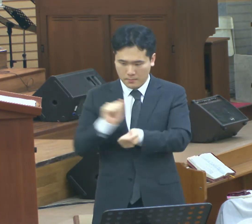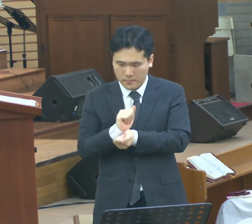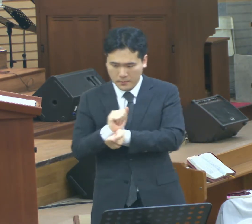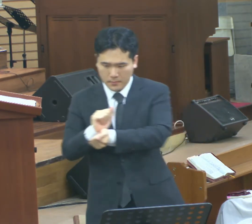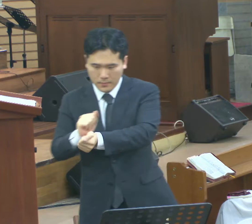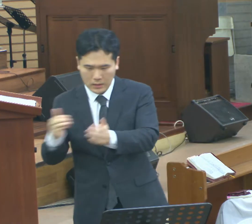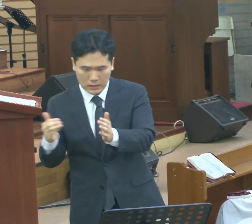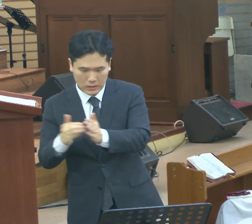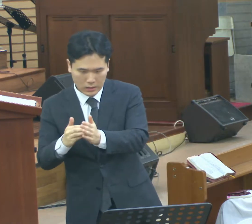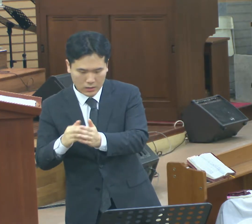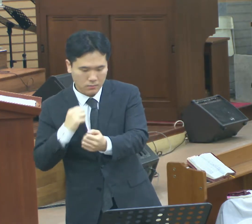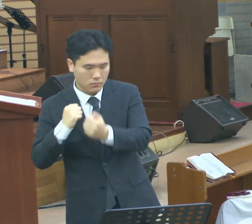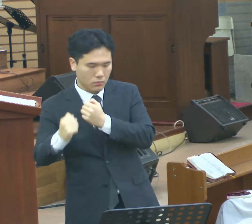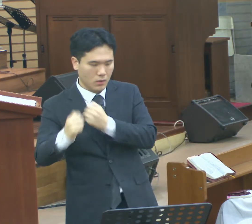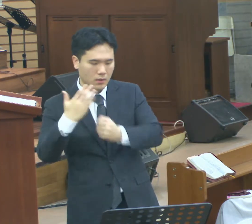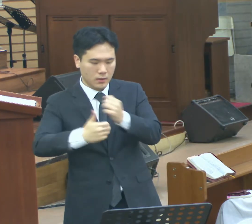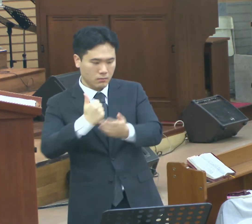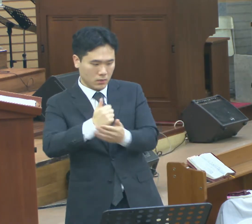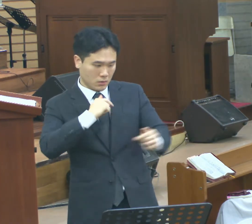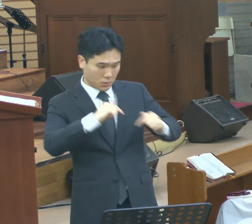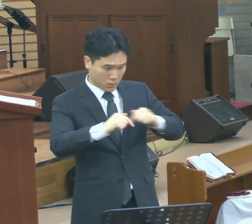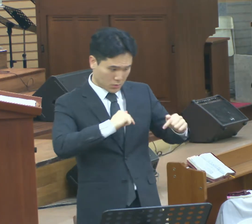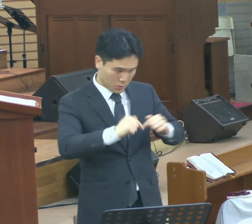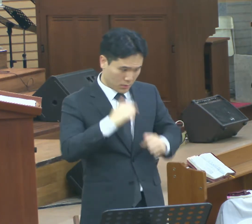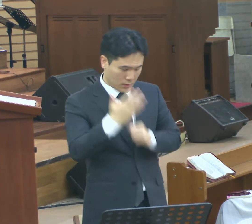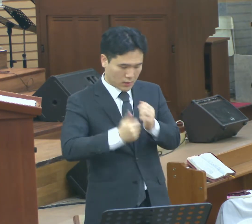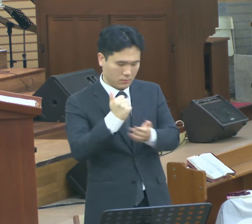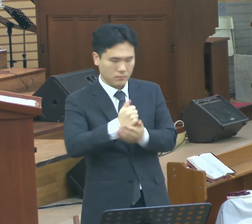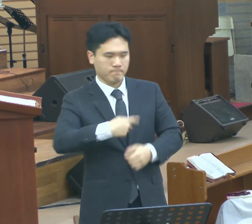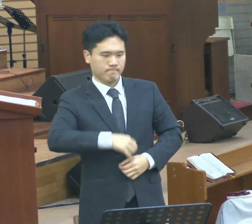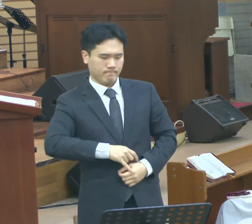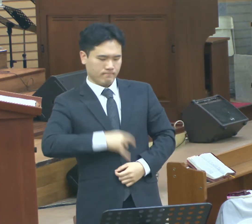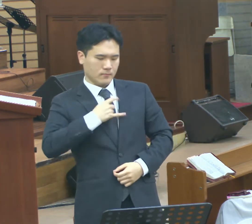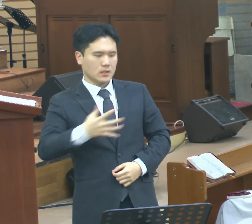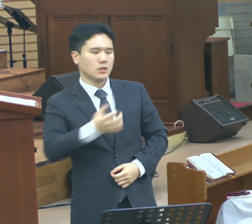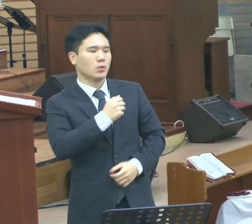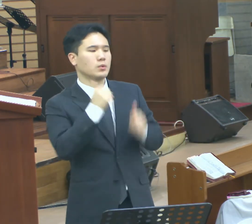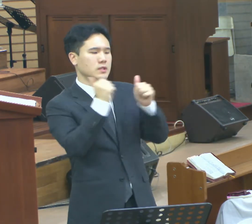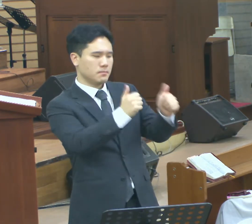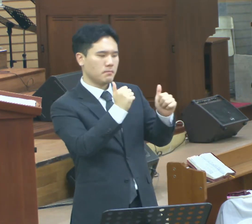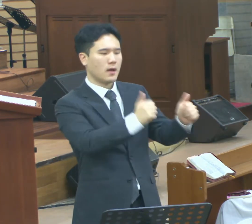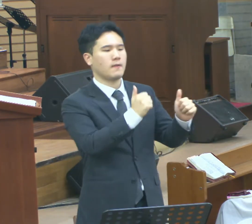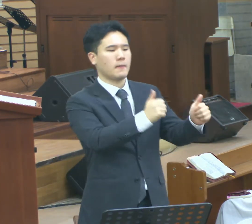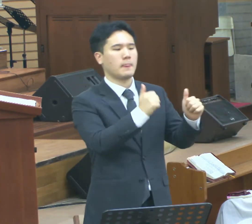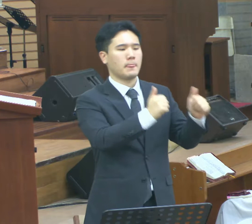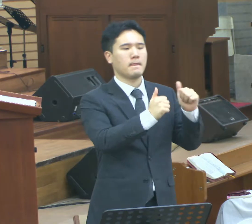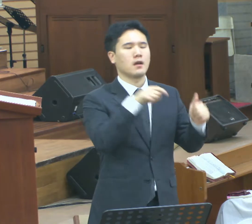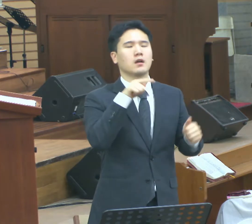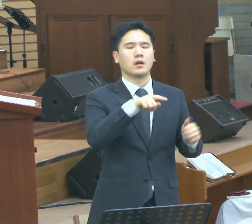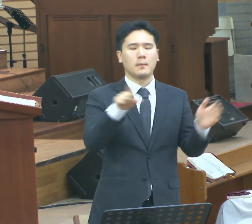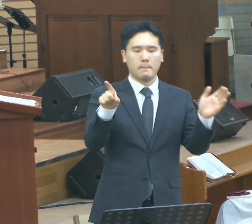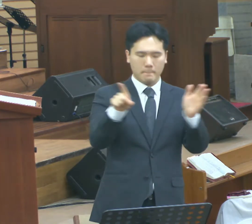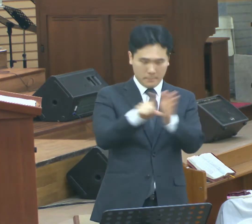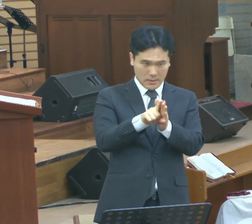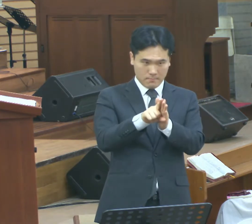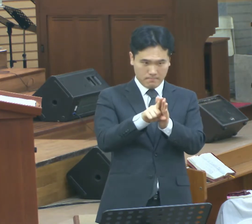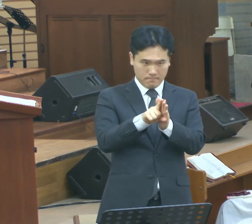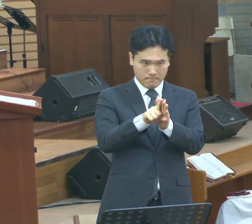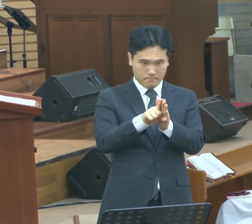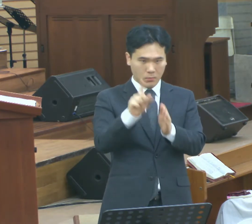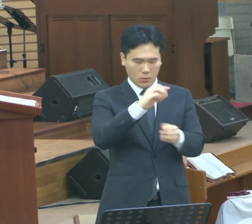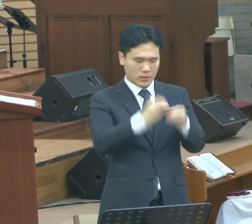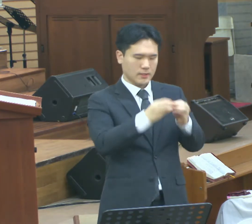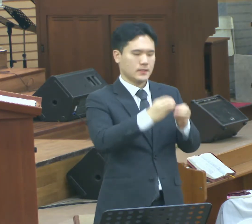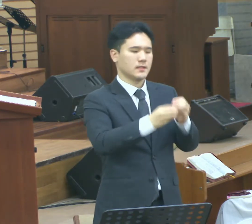불구하고 하나님이 통치하시고 하나님이 자신의 의로 심판하실 것이다. 이런 믿음이 시인에게 있었어요.